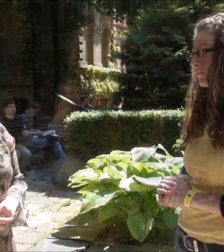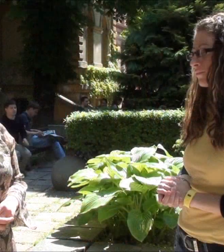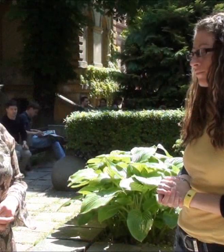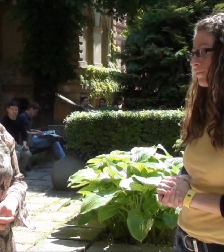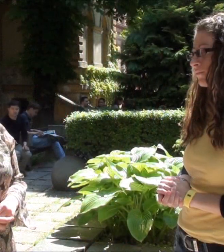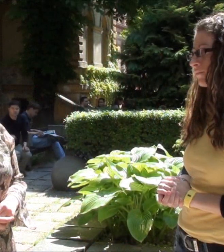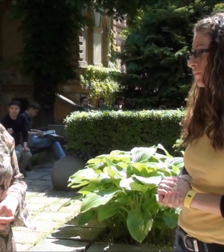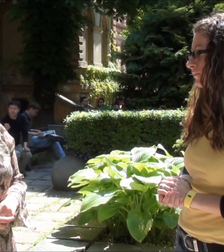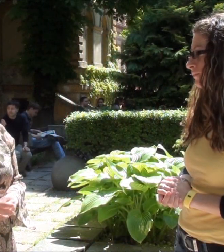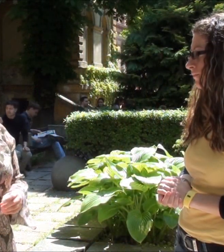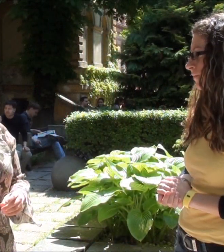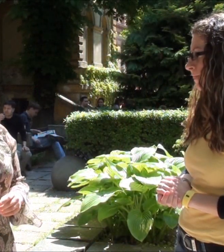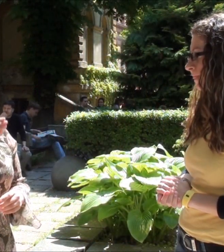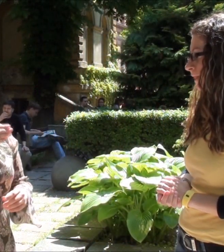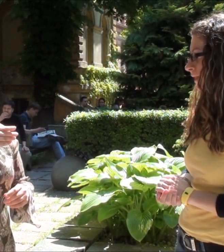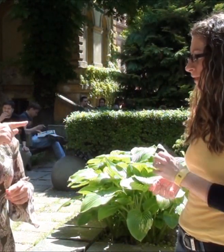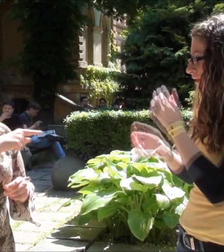jelelni van egy